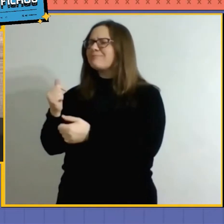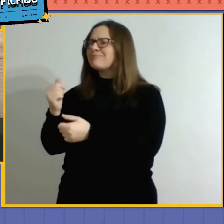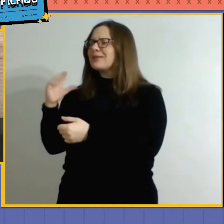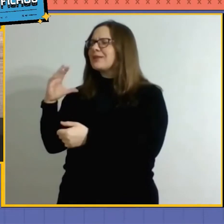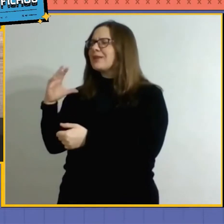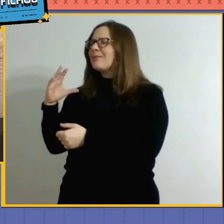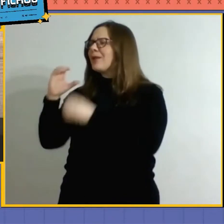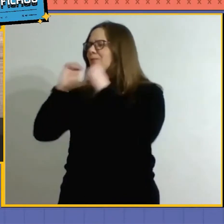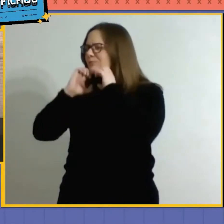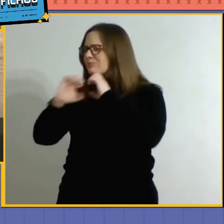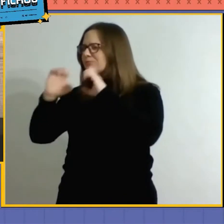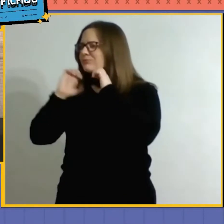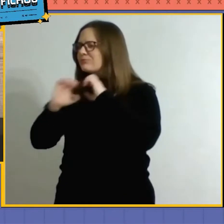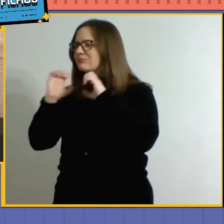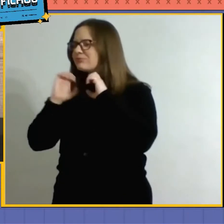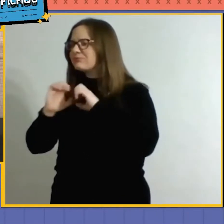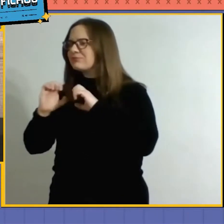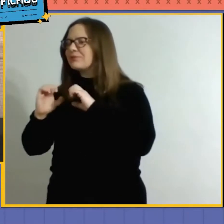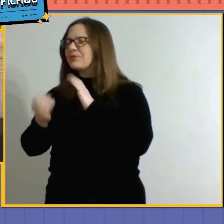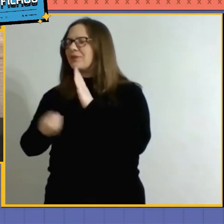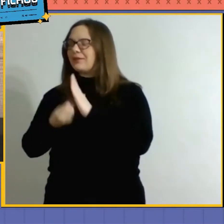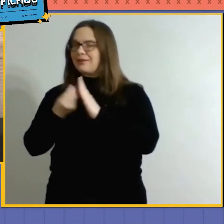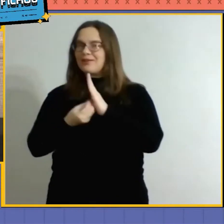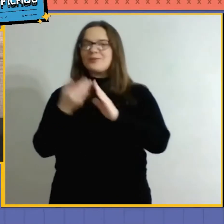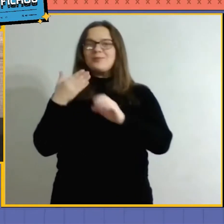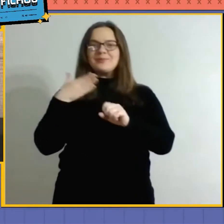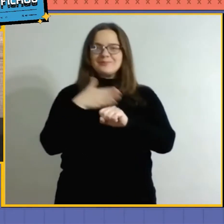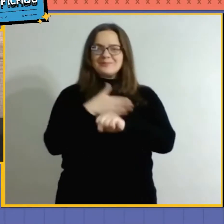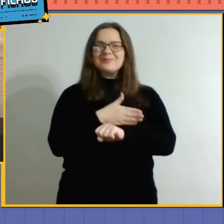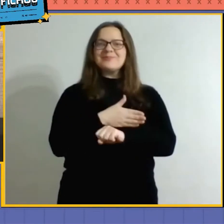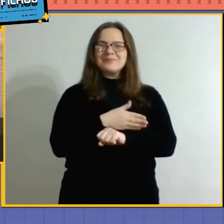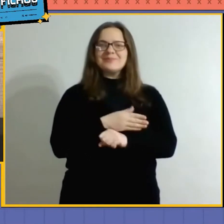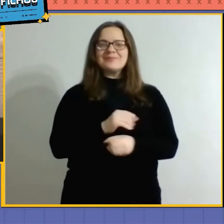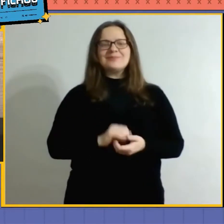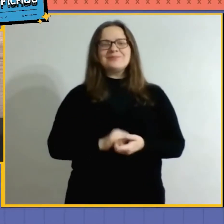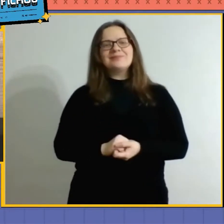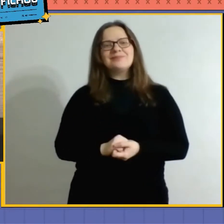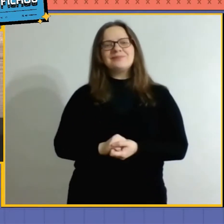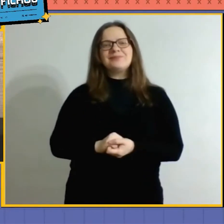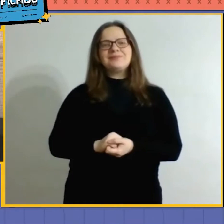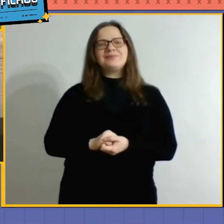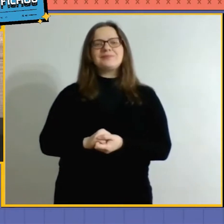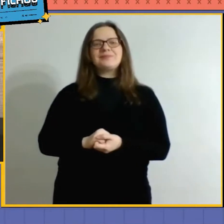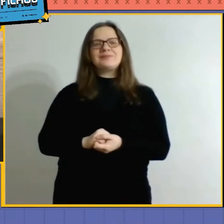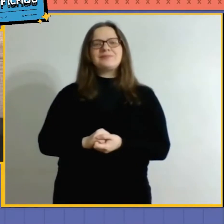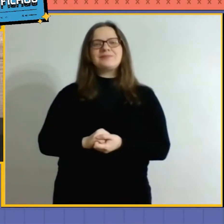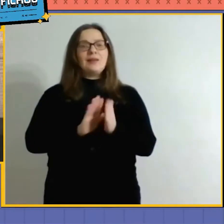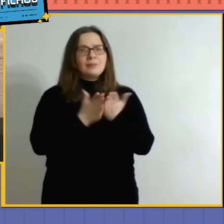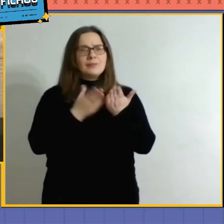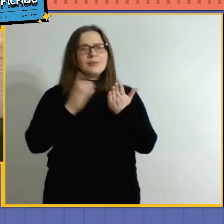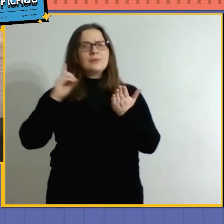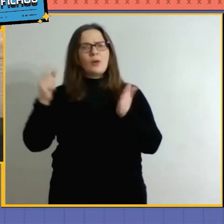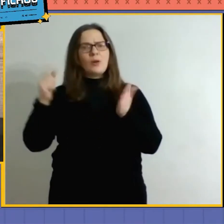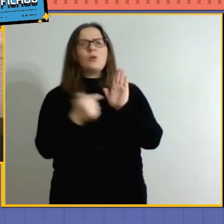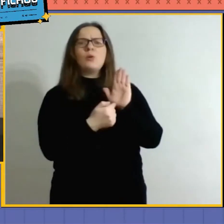Jesus em tão amados irmãos é isso que fala por exemplo na Bíblia até alguns versículos que mostram como nós podemos